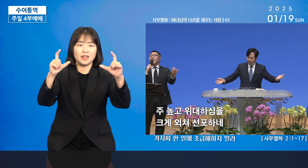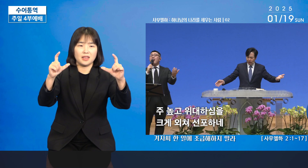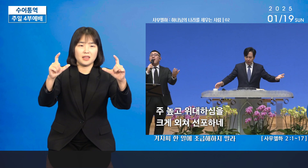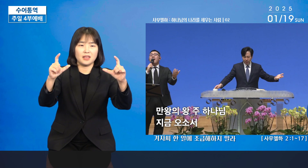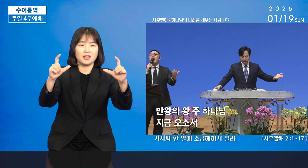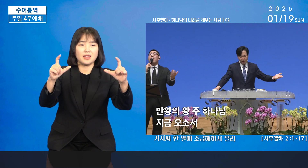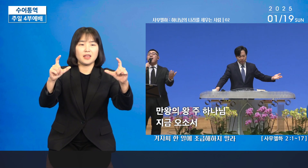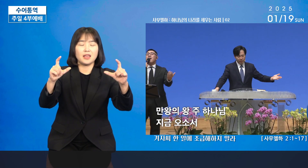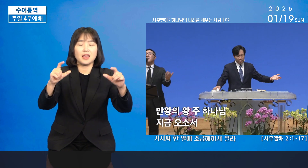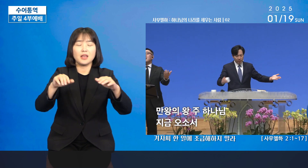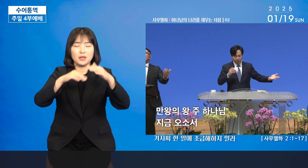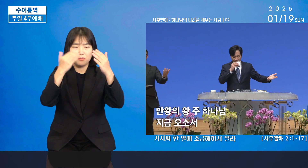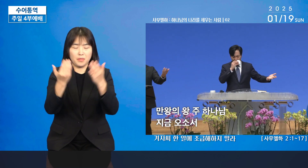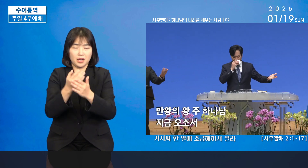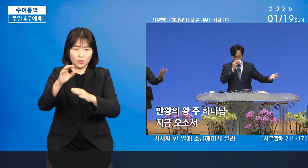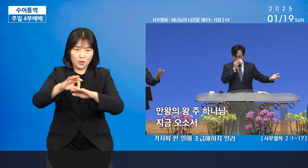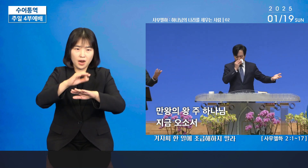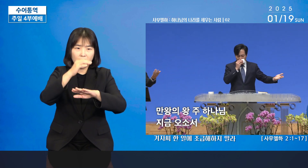선포하네.